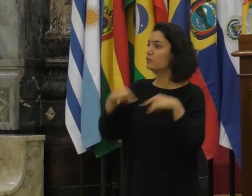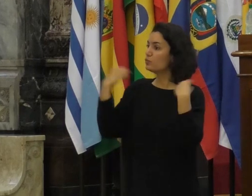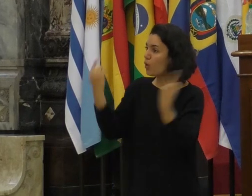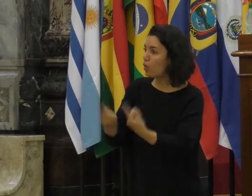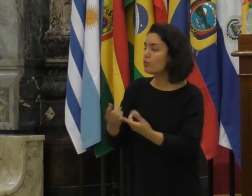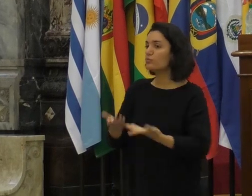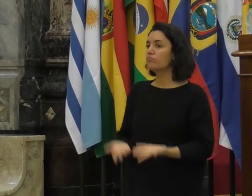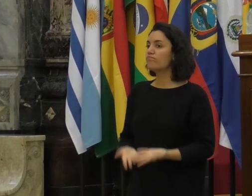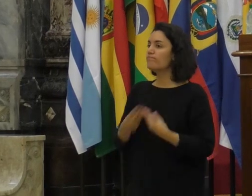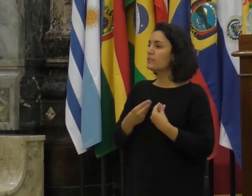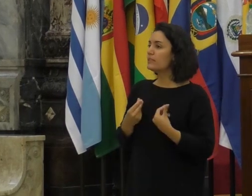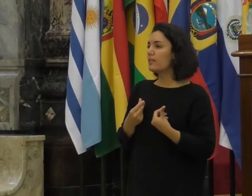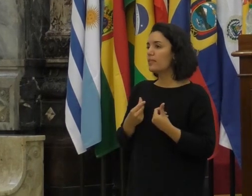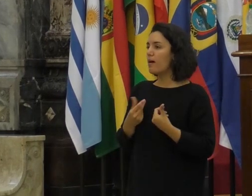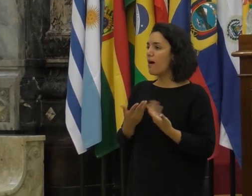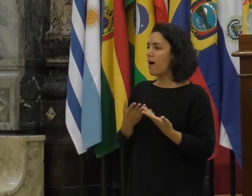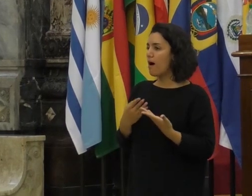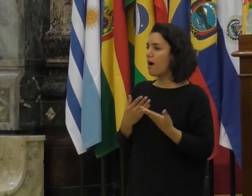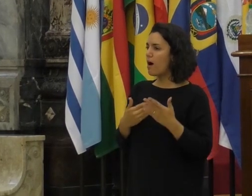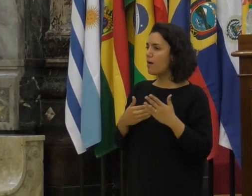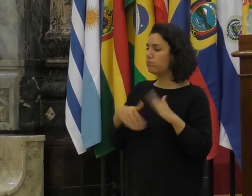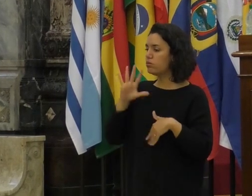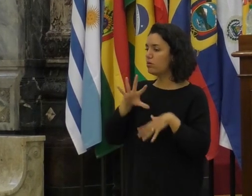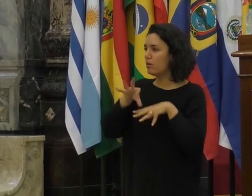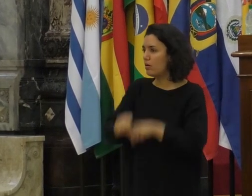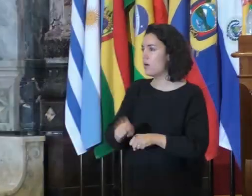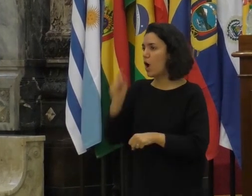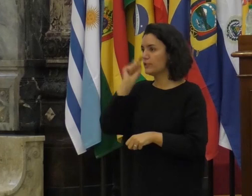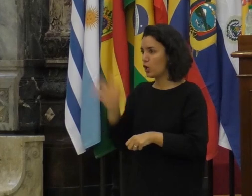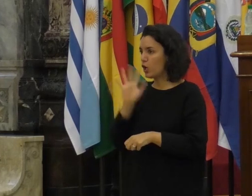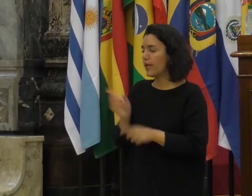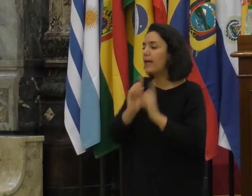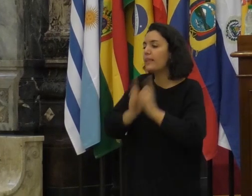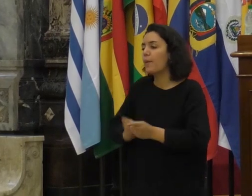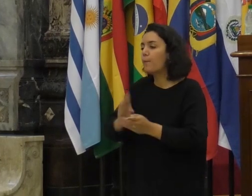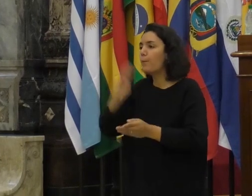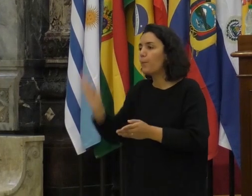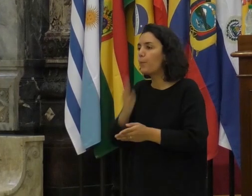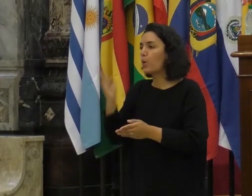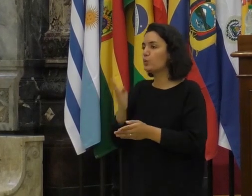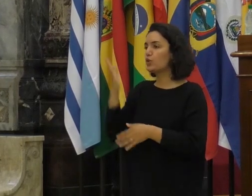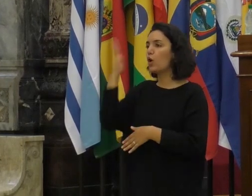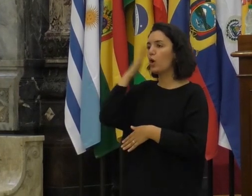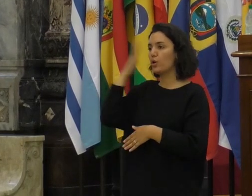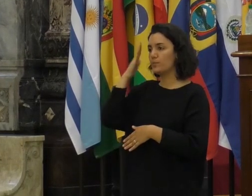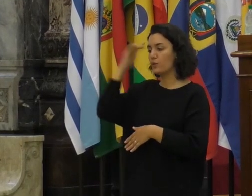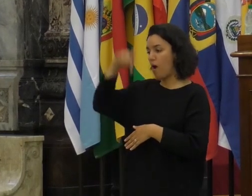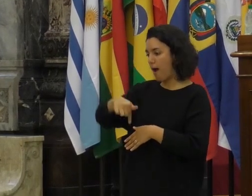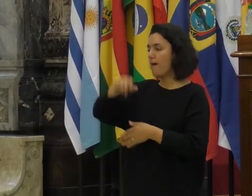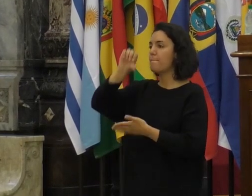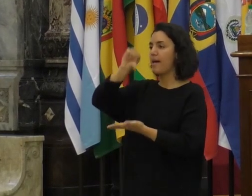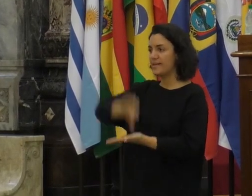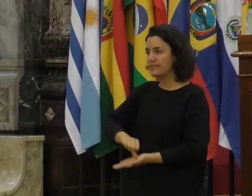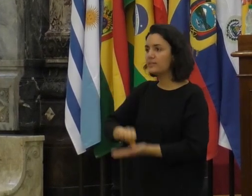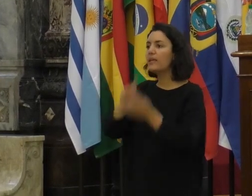poco más comprometidos con esto, la psicología y la producción de conocimientos en este país y